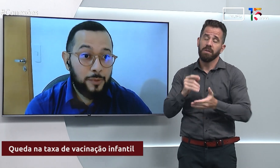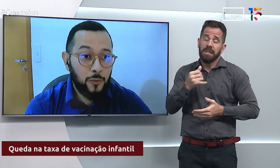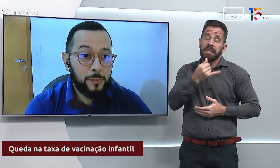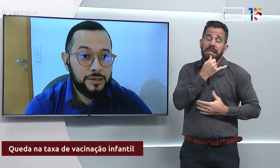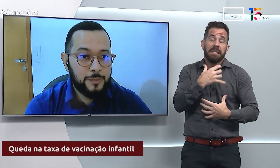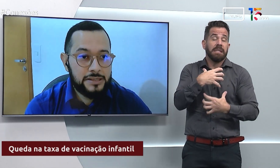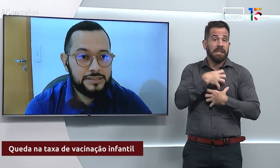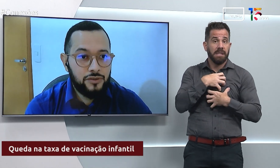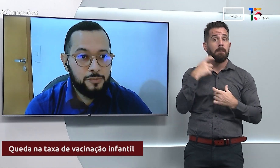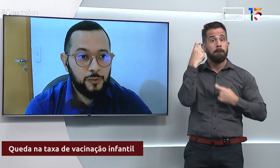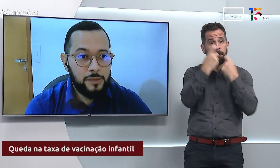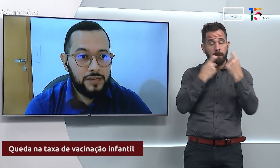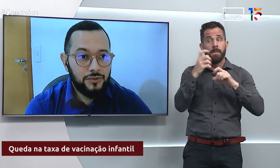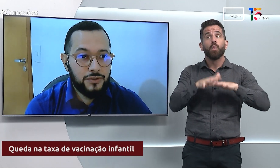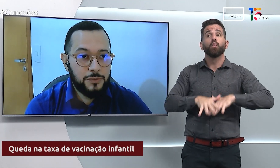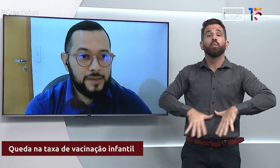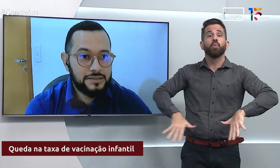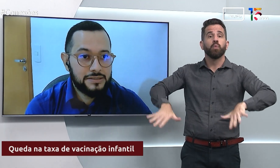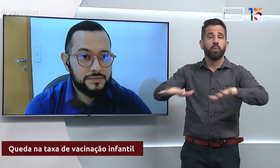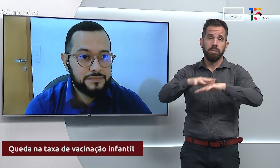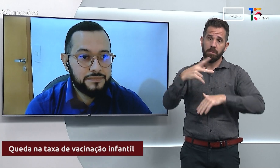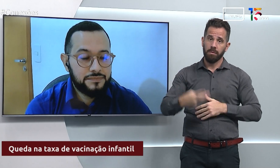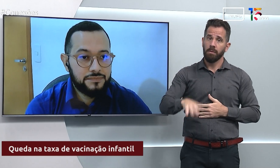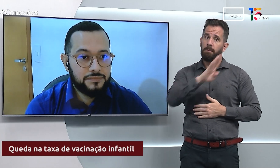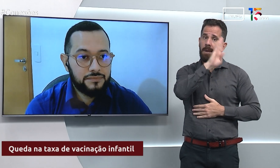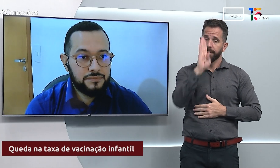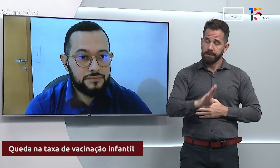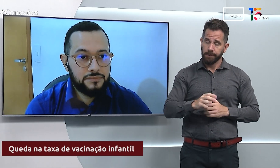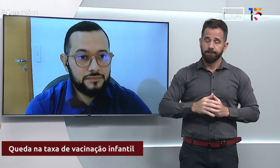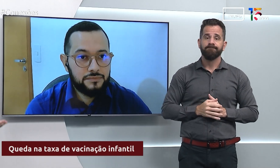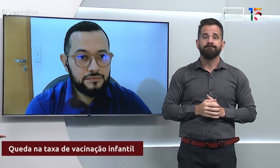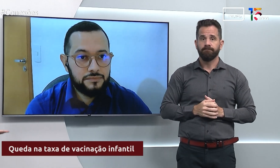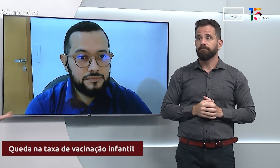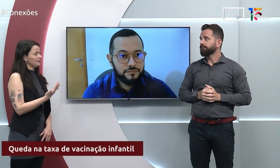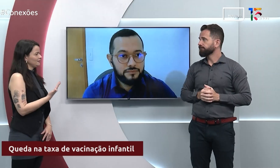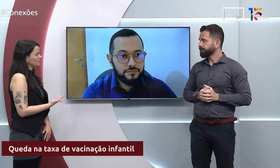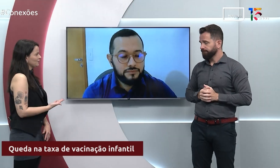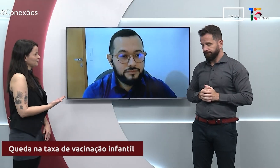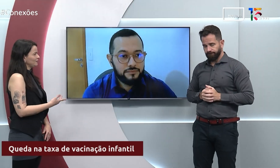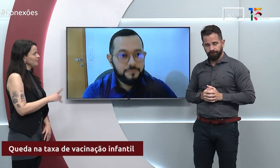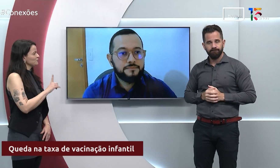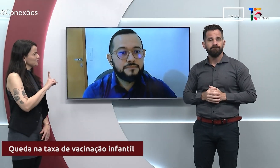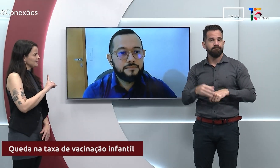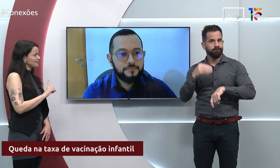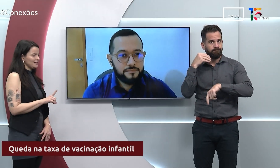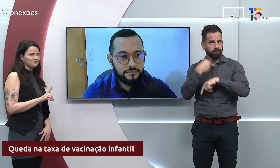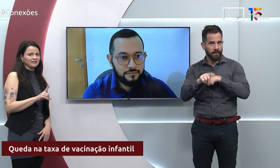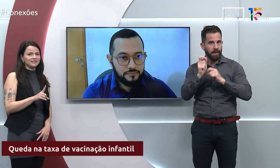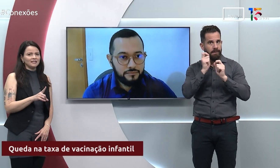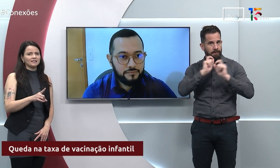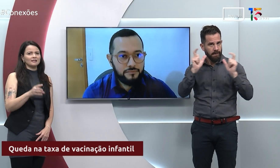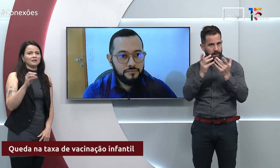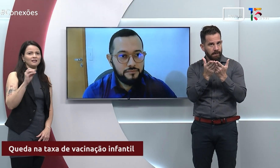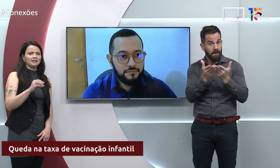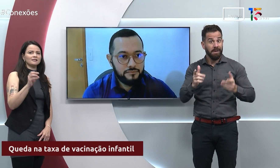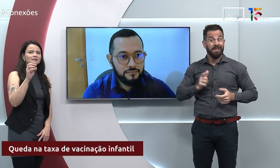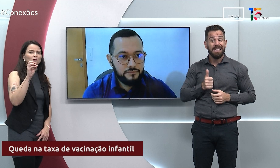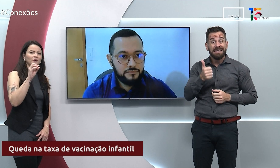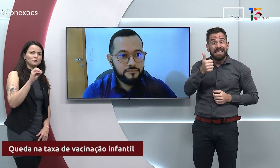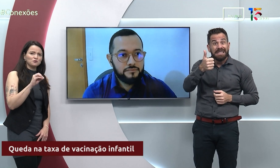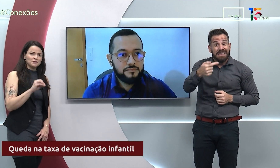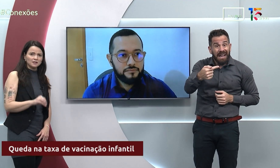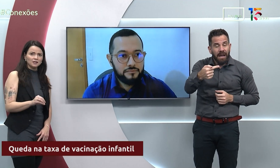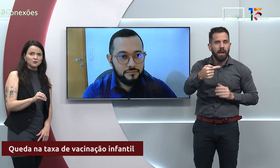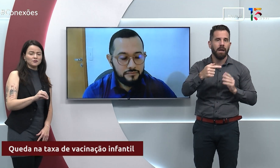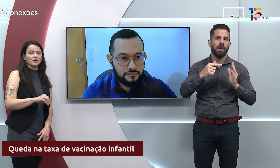triste e preocupante para a saúde pública do nosso país. Então fica o nosso alerta, né? O alerta do Ronaldo também. São 17 vacinas, né, para crianças